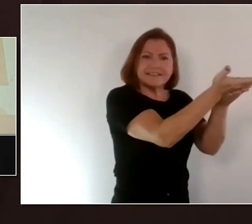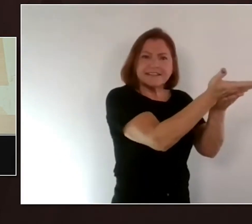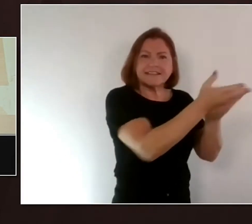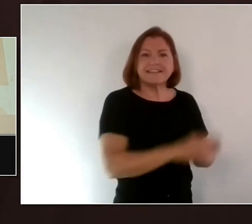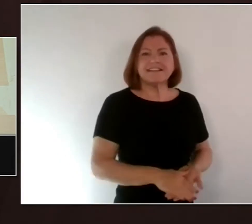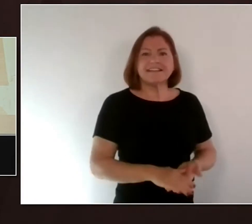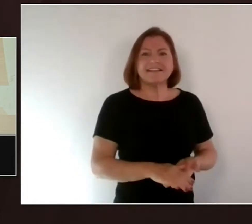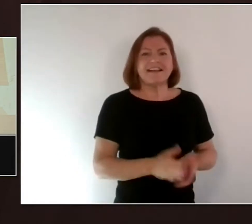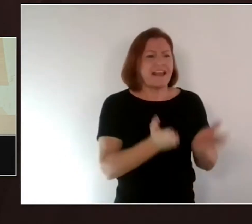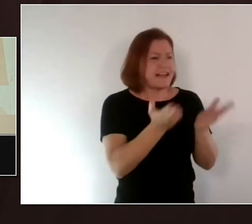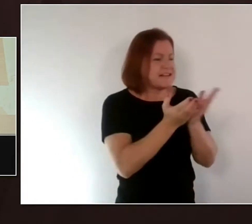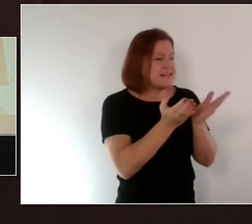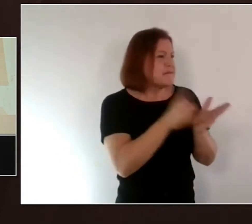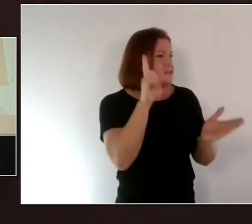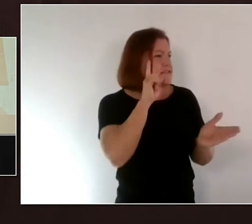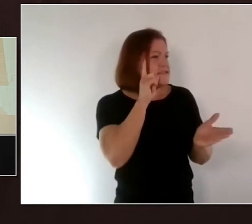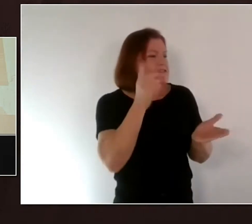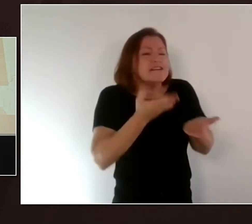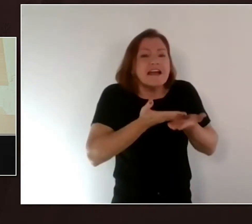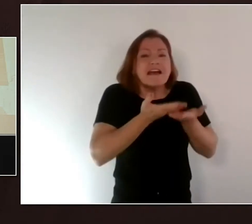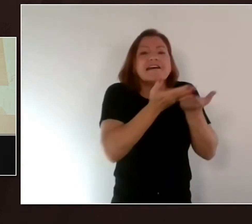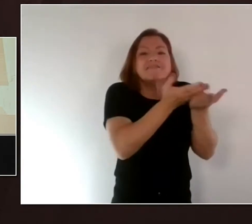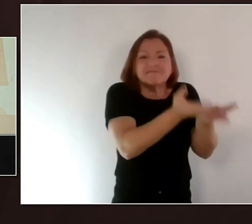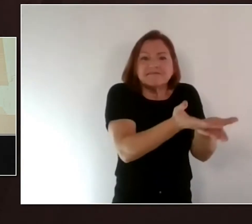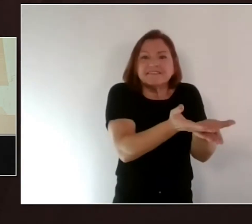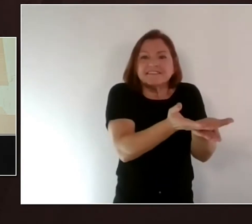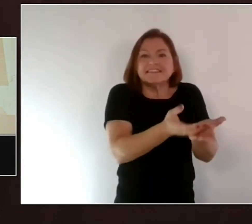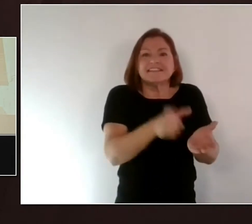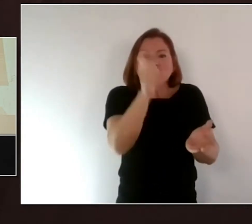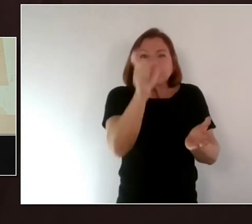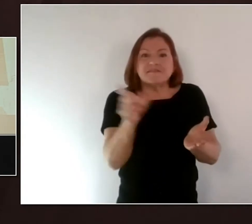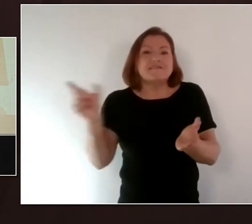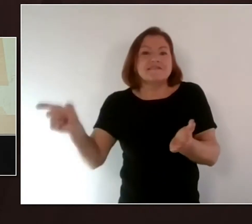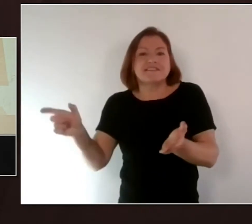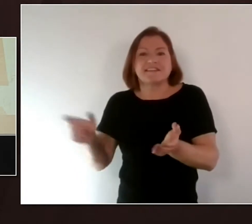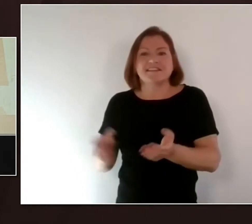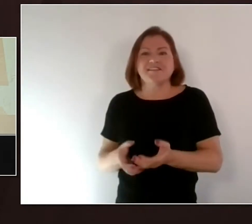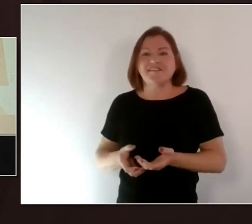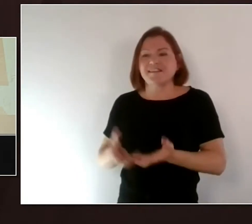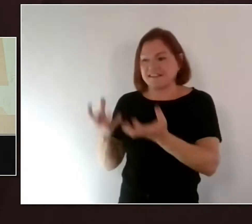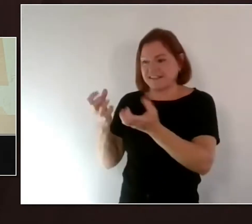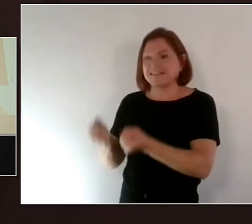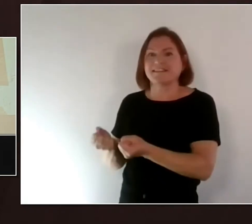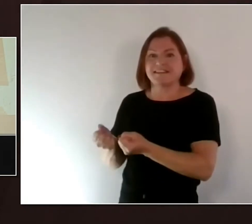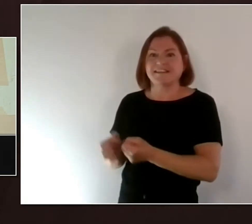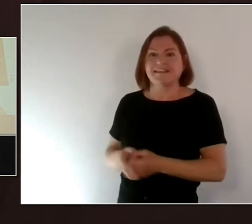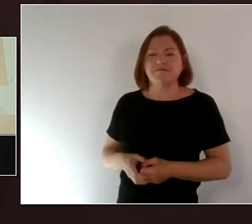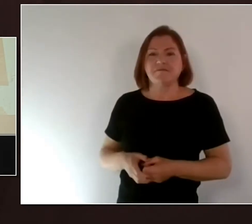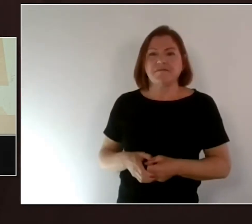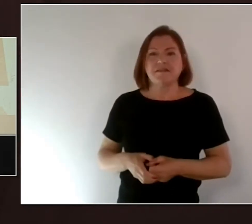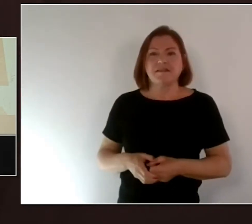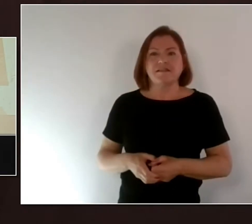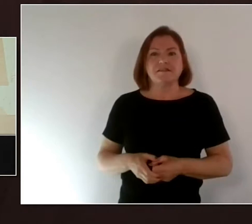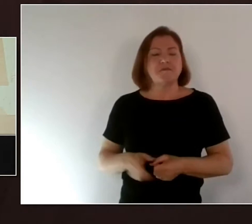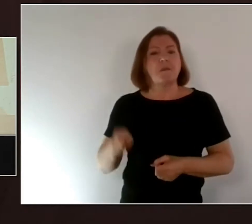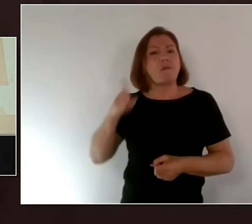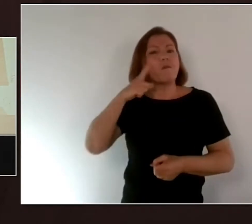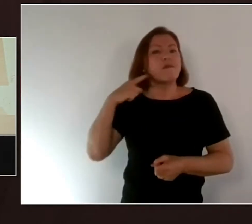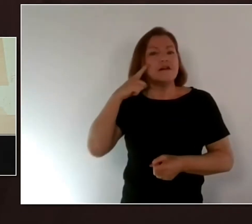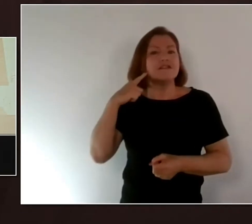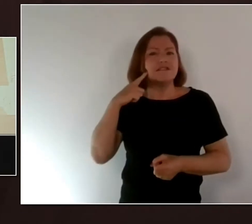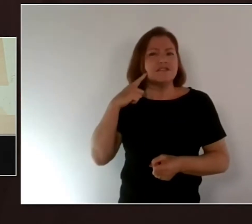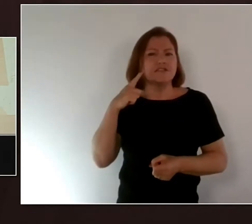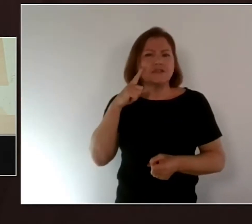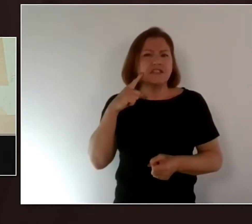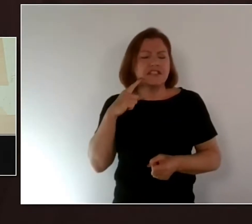soube disso, né? E eu soube nos Estados Unidos uma menina de 10 anos de idade ficou até